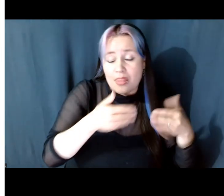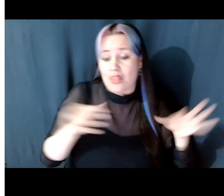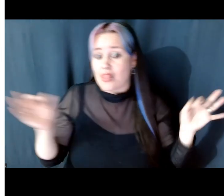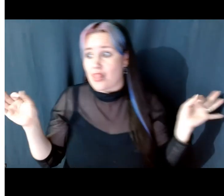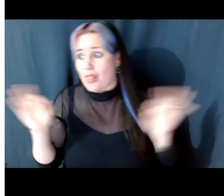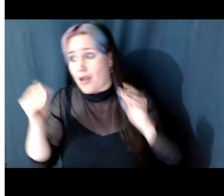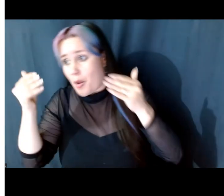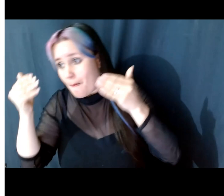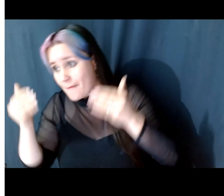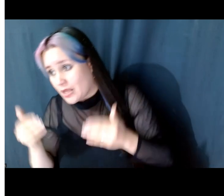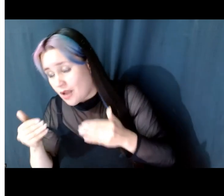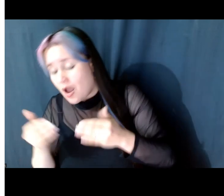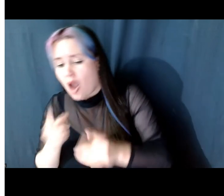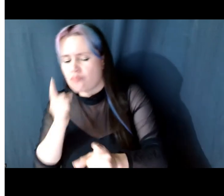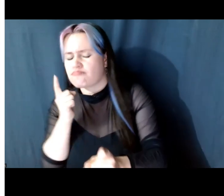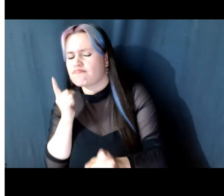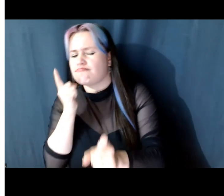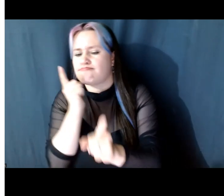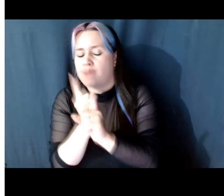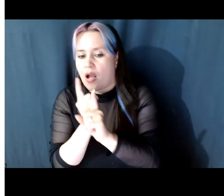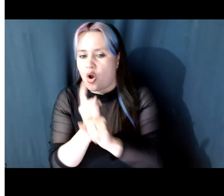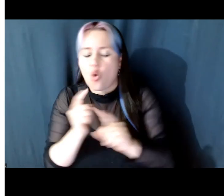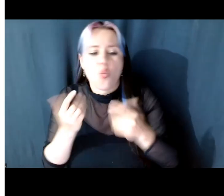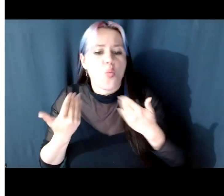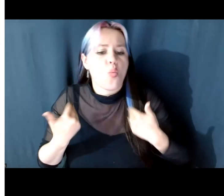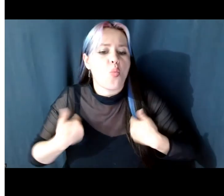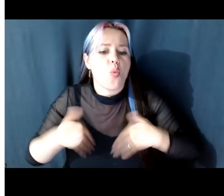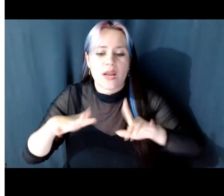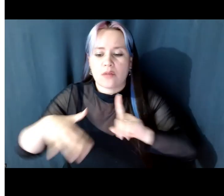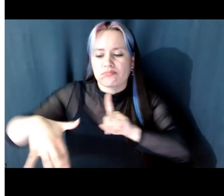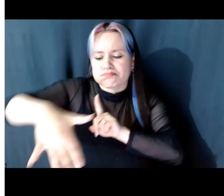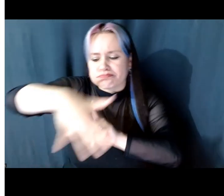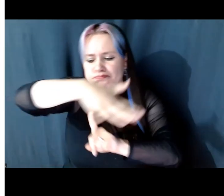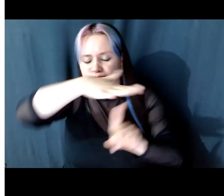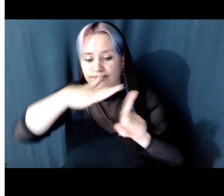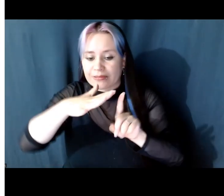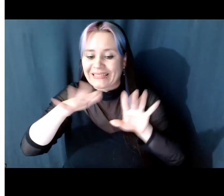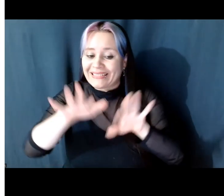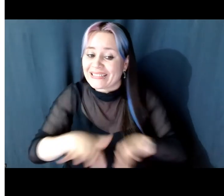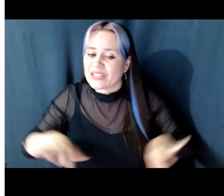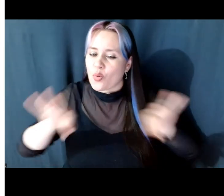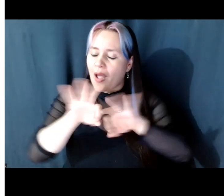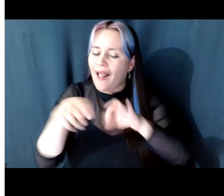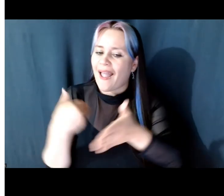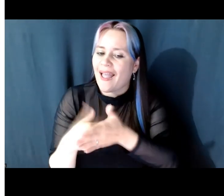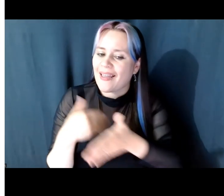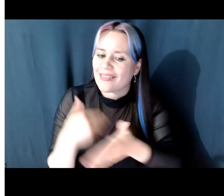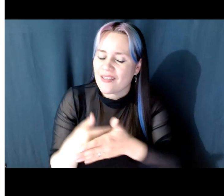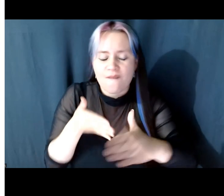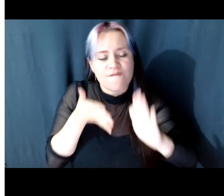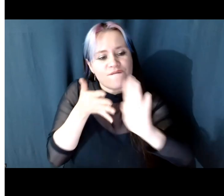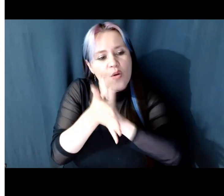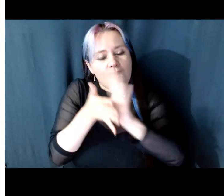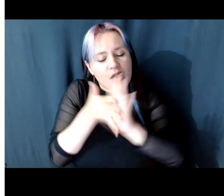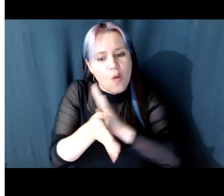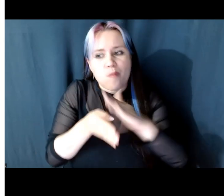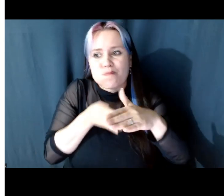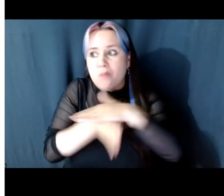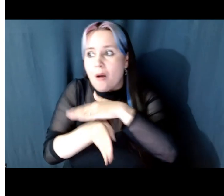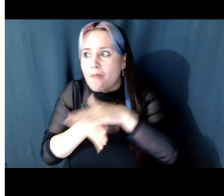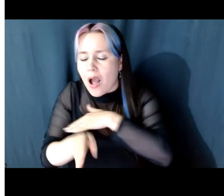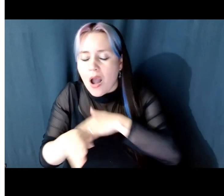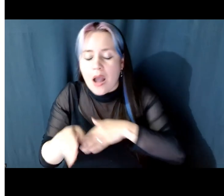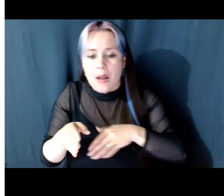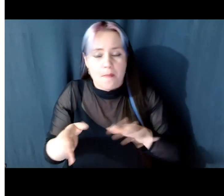información escrita y pantallas visuales permitir visualmente acceder a la información en distintos escenarios señales lumin